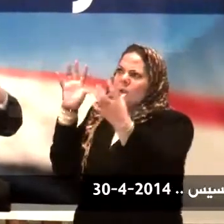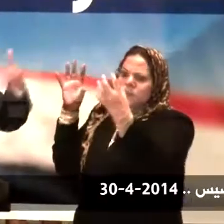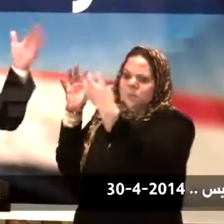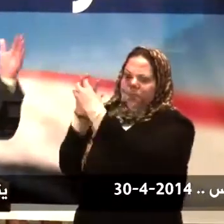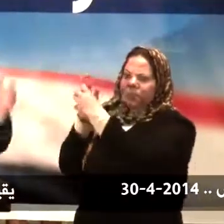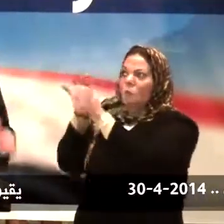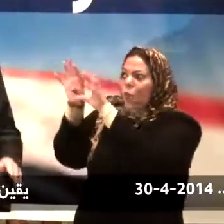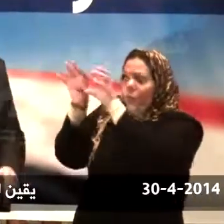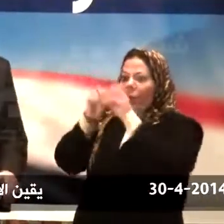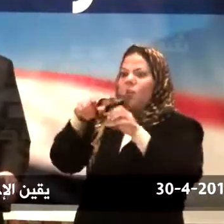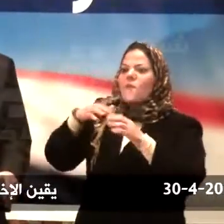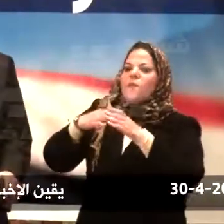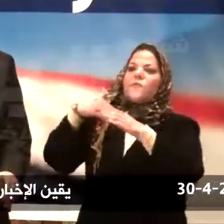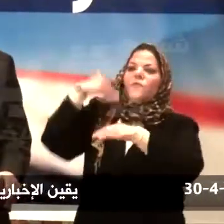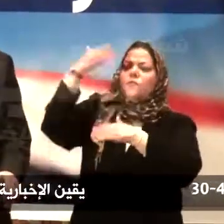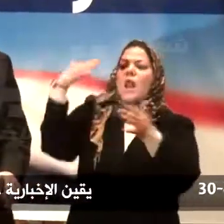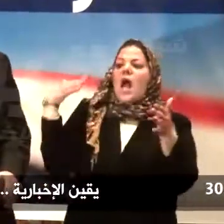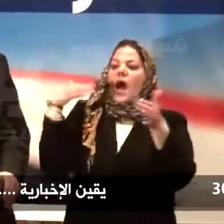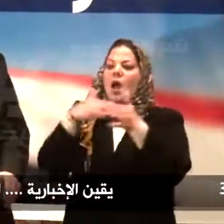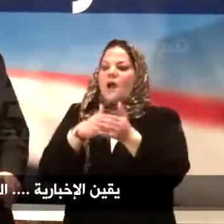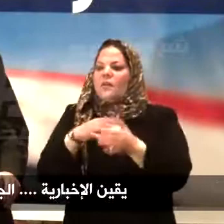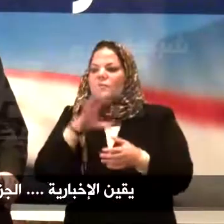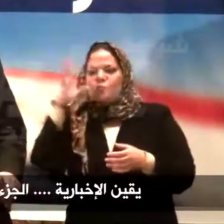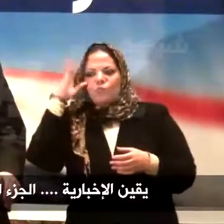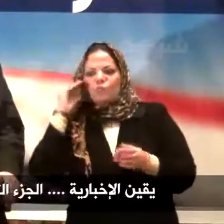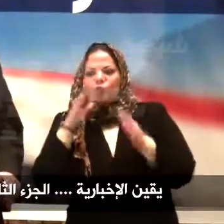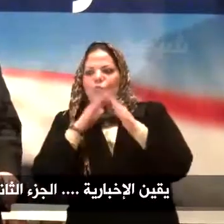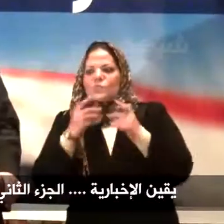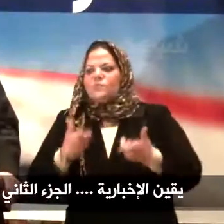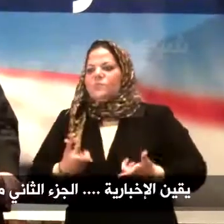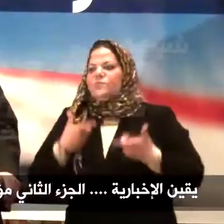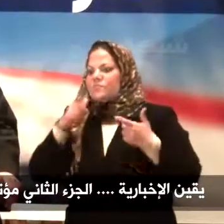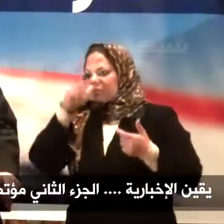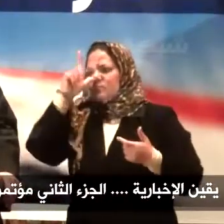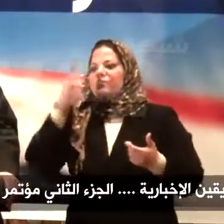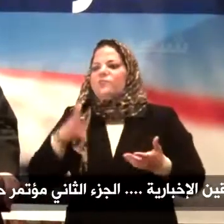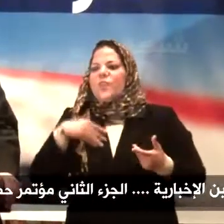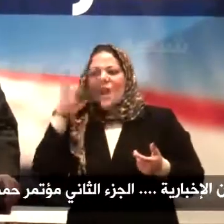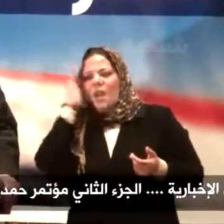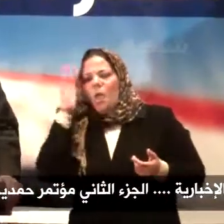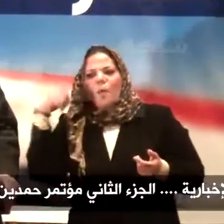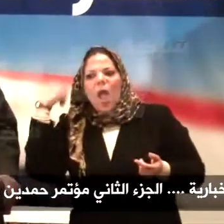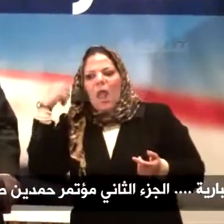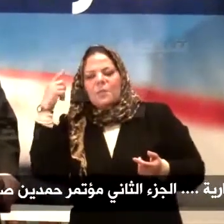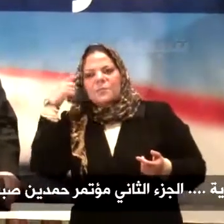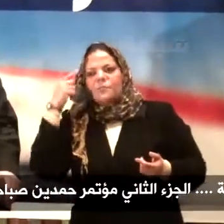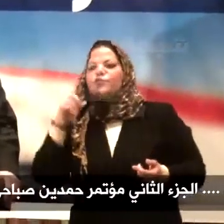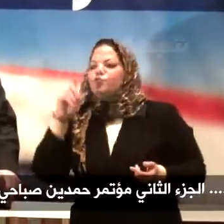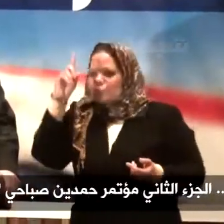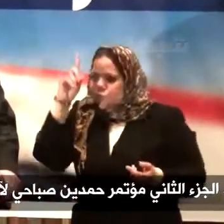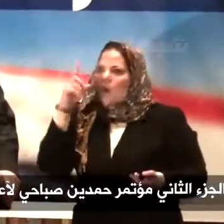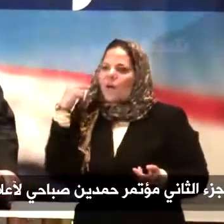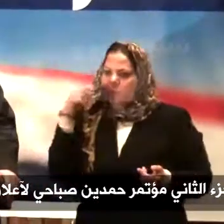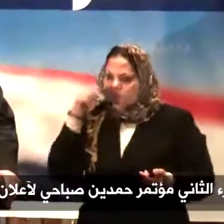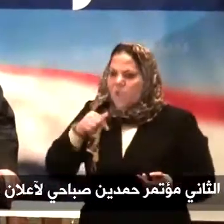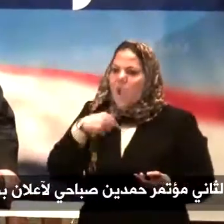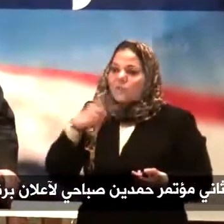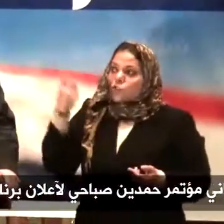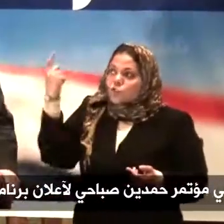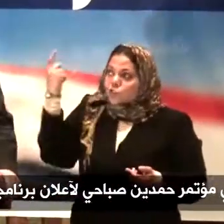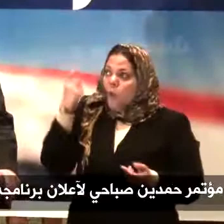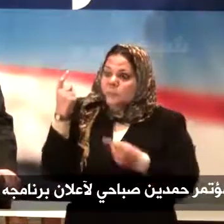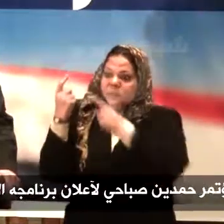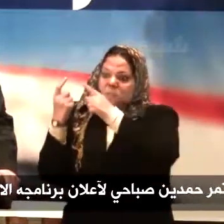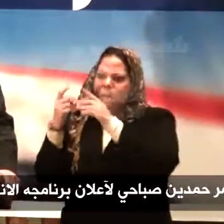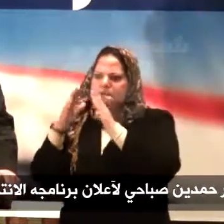في نهاية الفترة، انا بقول كمصري عندي حلم، انا واثق الشمس